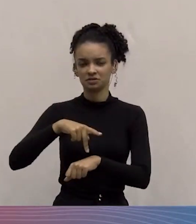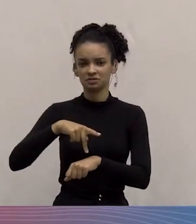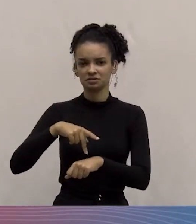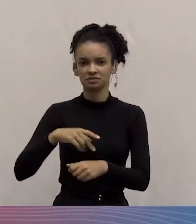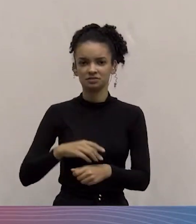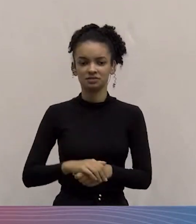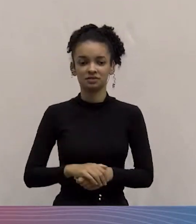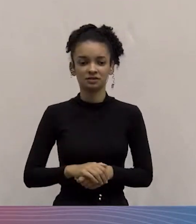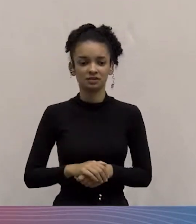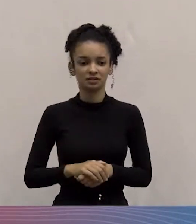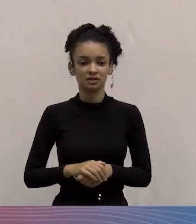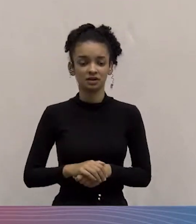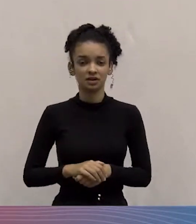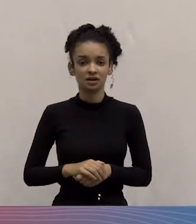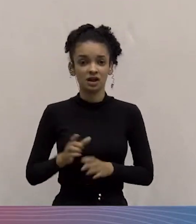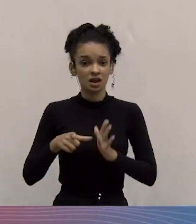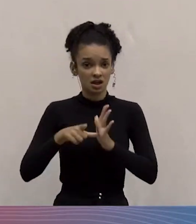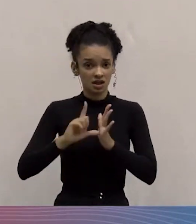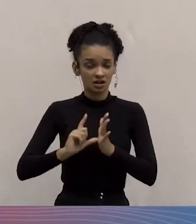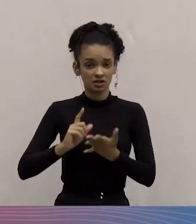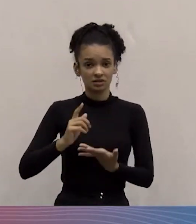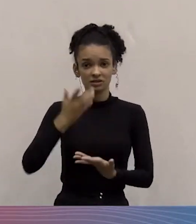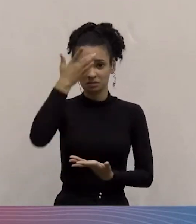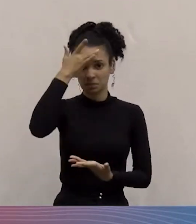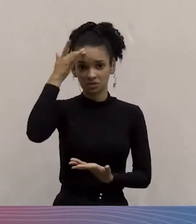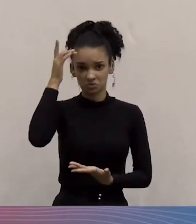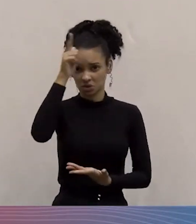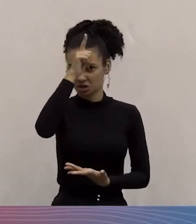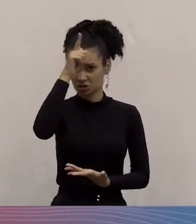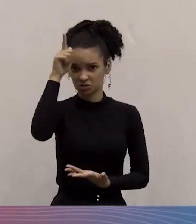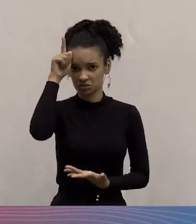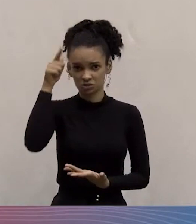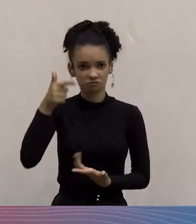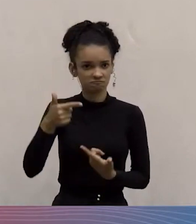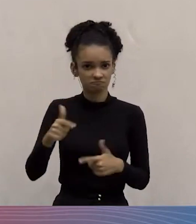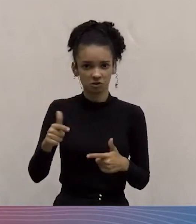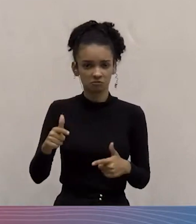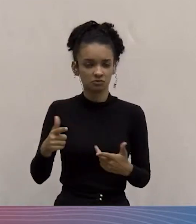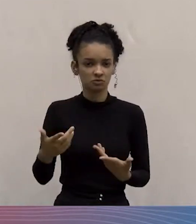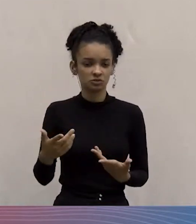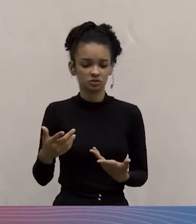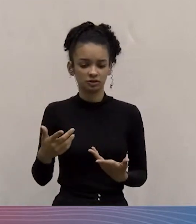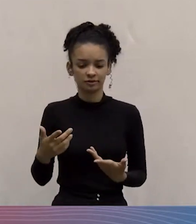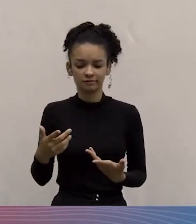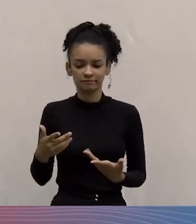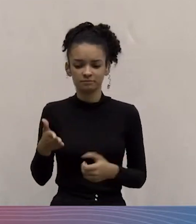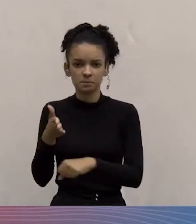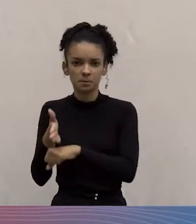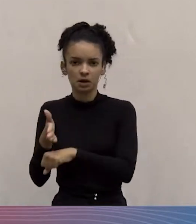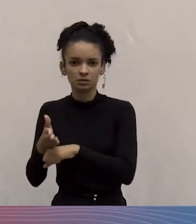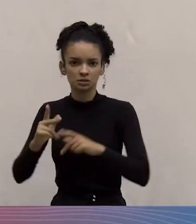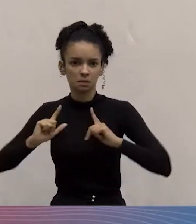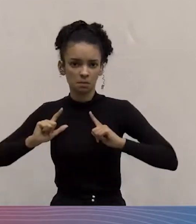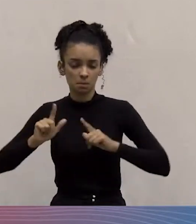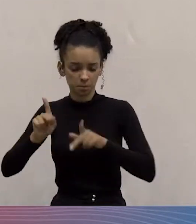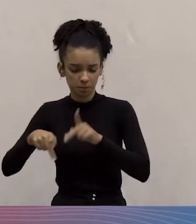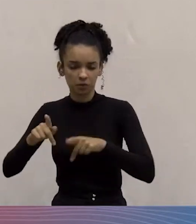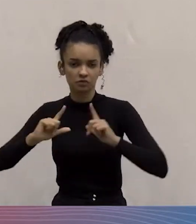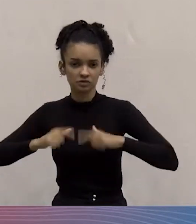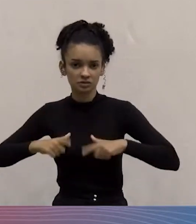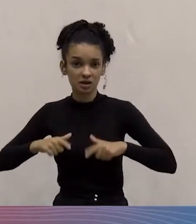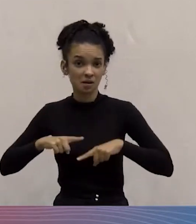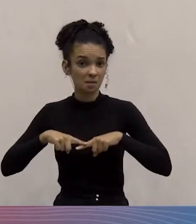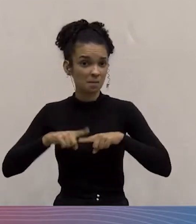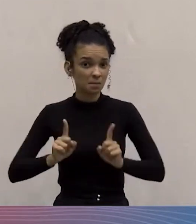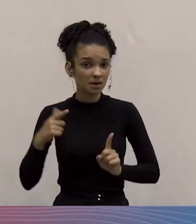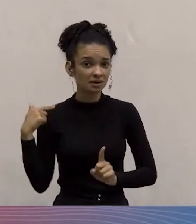Jesus, eles não tinham a cidadania de Israel. Eles peregrinavam ali naquela região sem direito de um cidadão. Mas